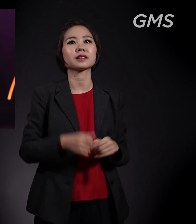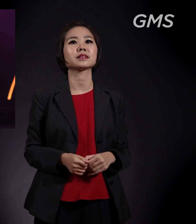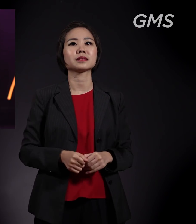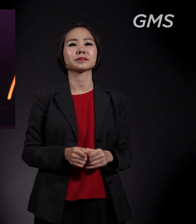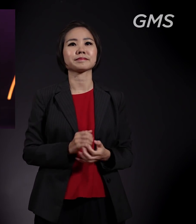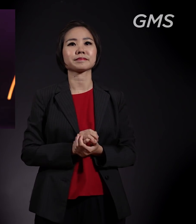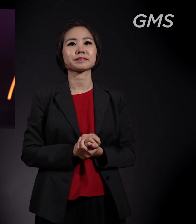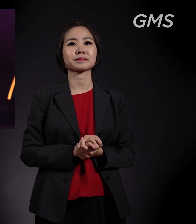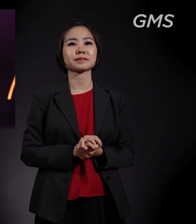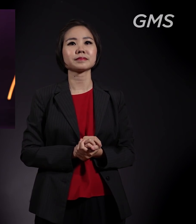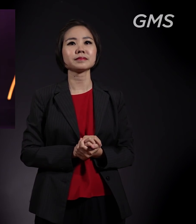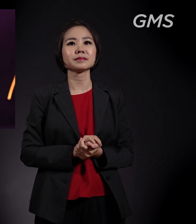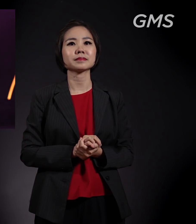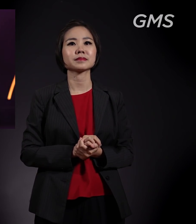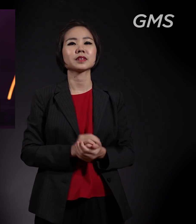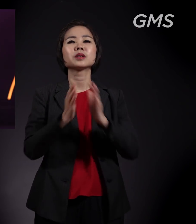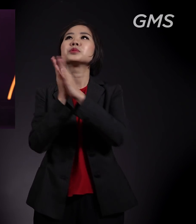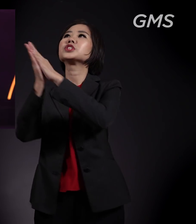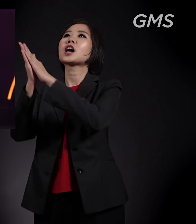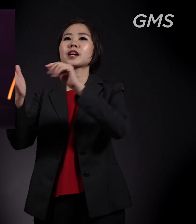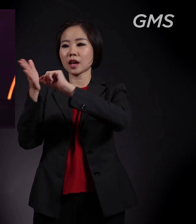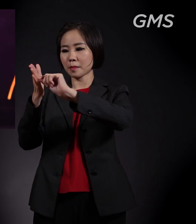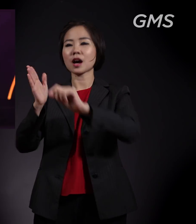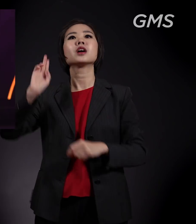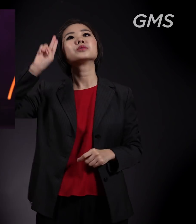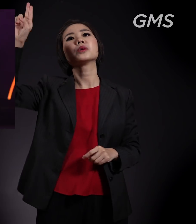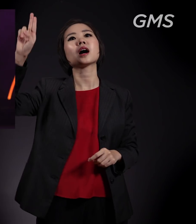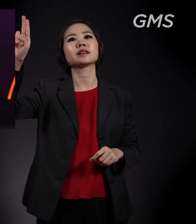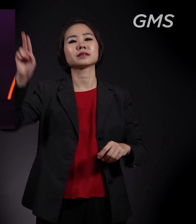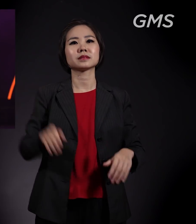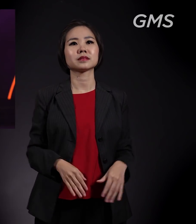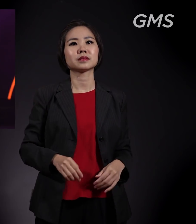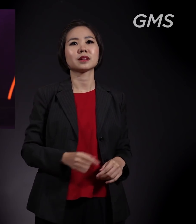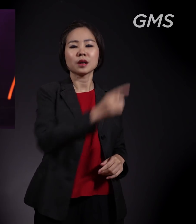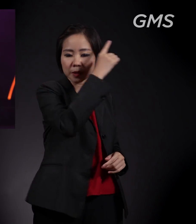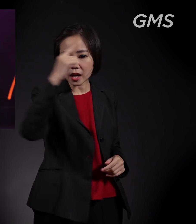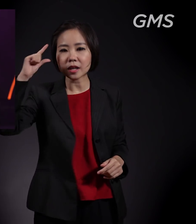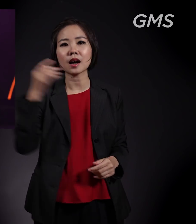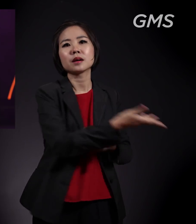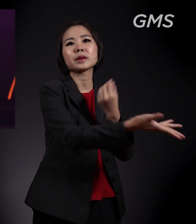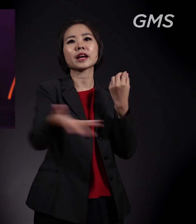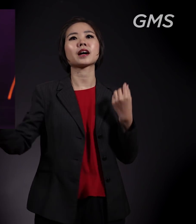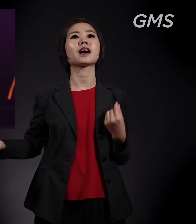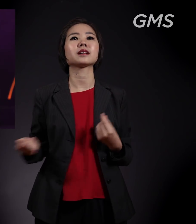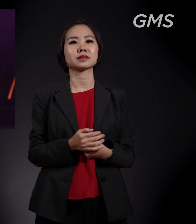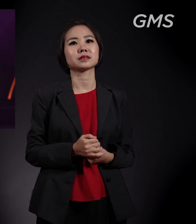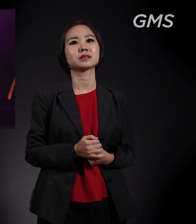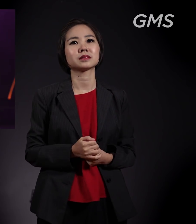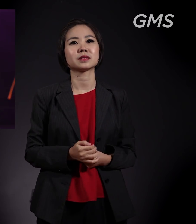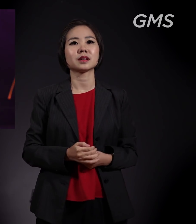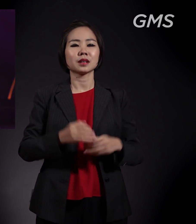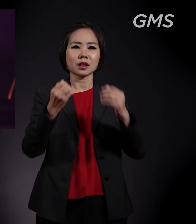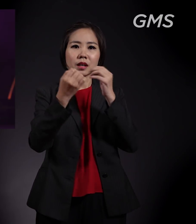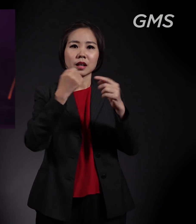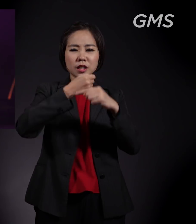kekurangan apapun juga. Terpujilah nama-Mu Tuhan, pelihara hidup setiap anak-anak-Mu, berikan perlindungan secara